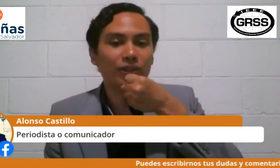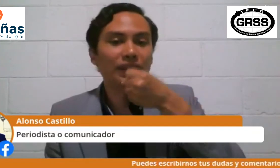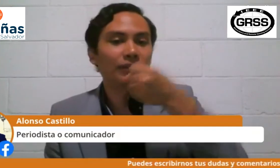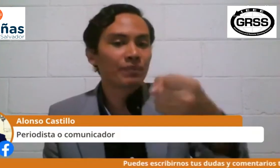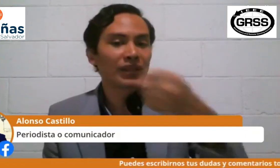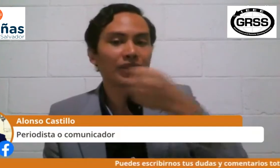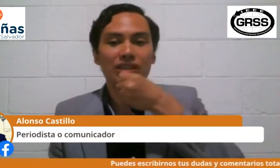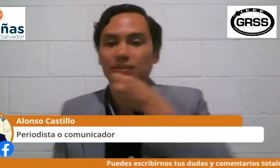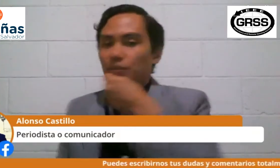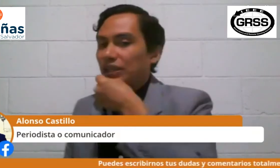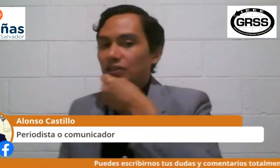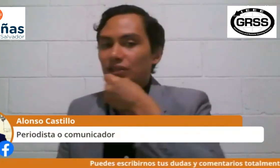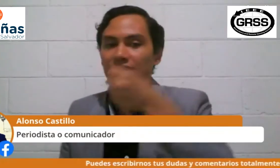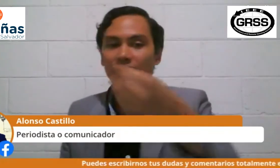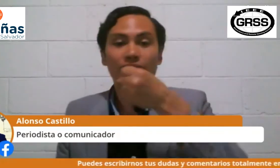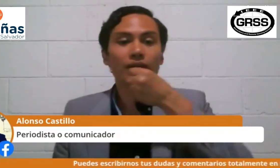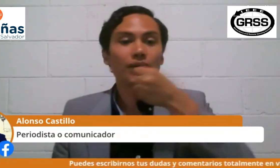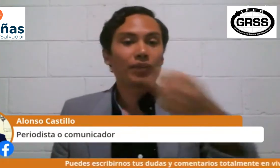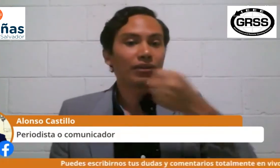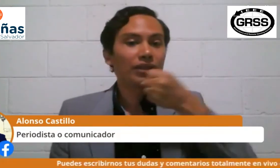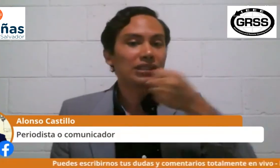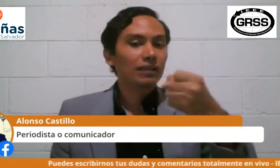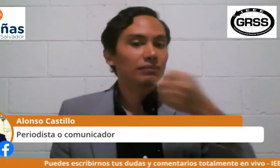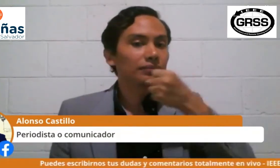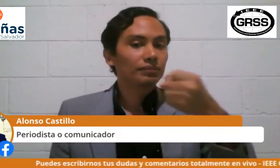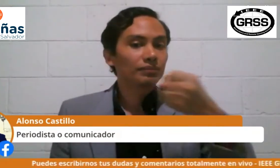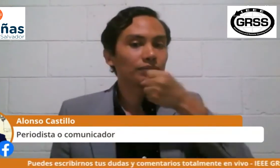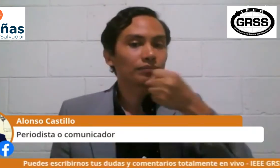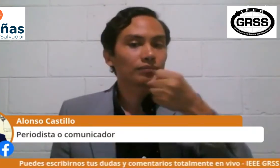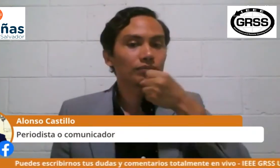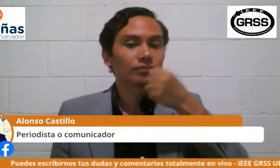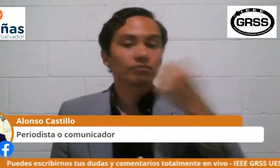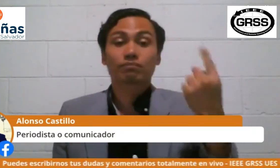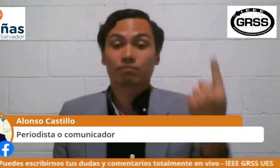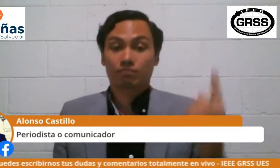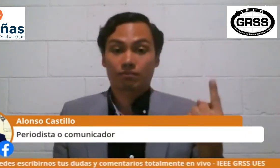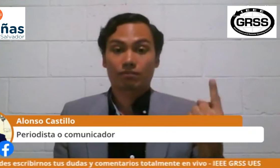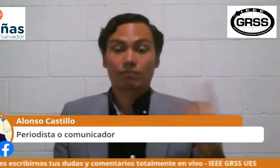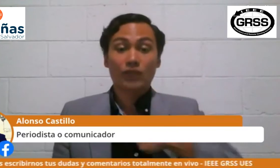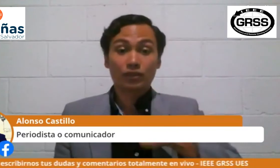le responden. Entonces, por eso es periodista.